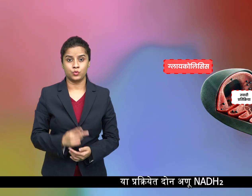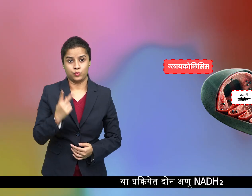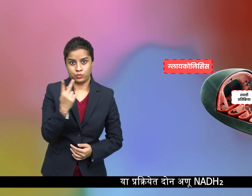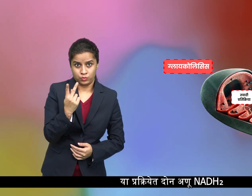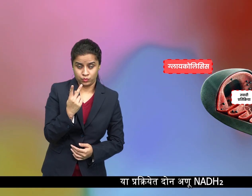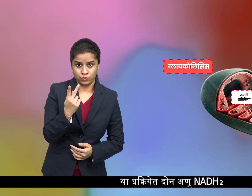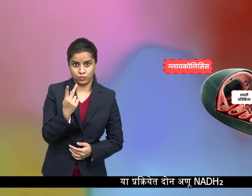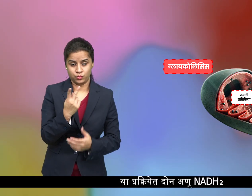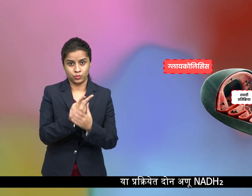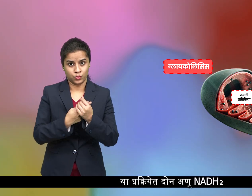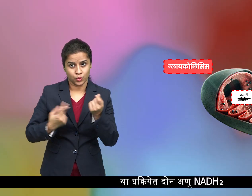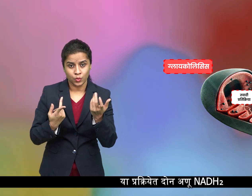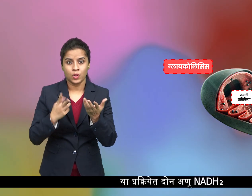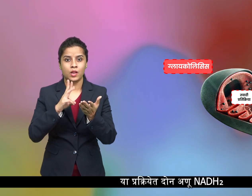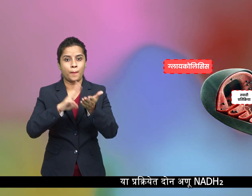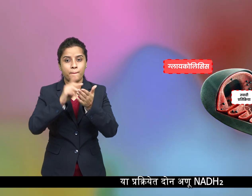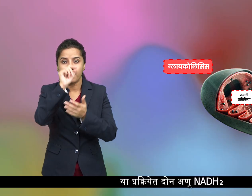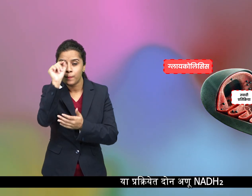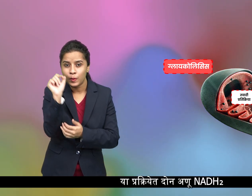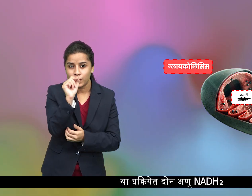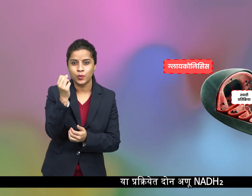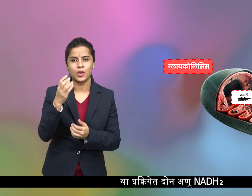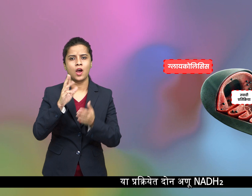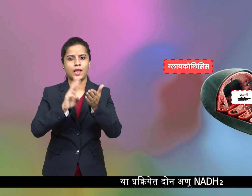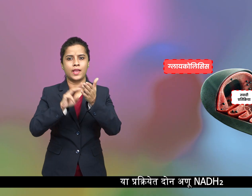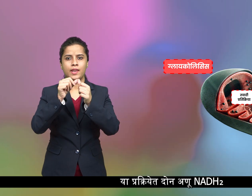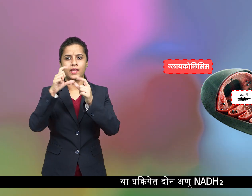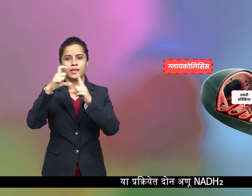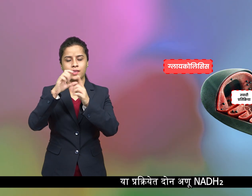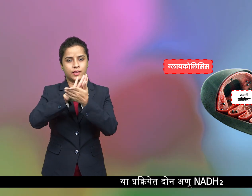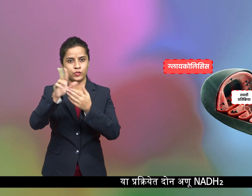या प्रक्रियेत 2 अणू NADH2